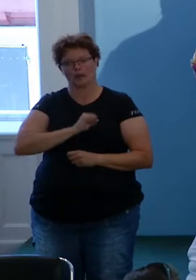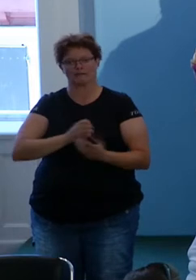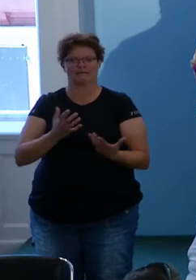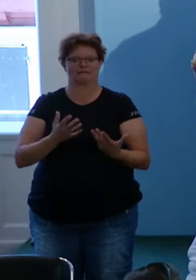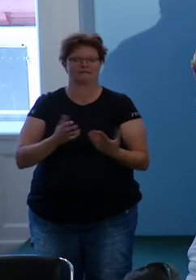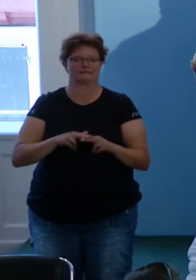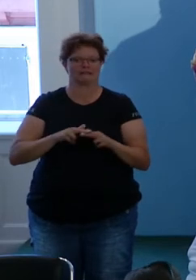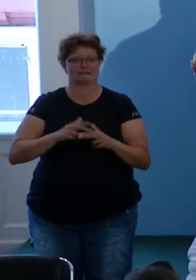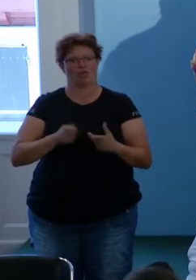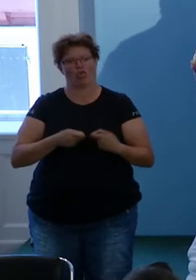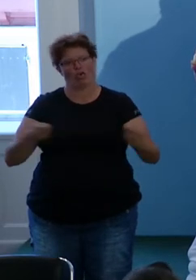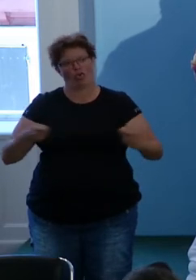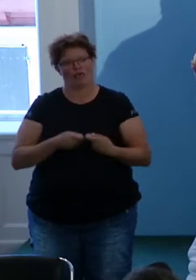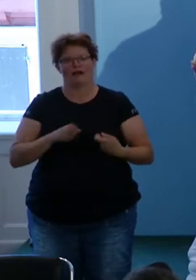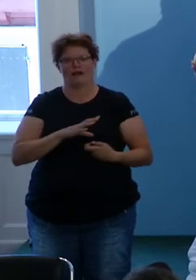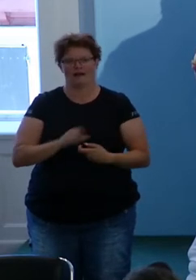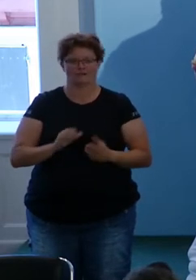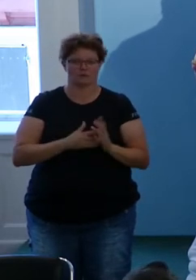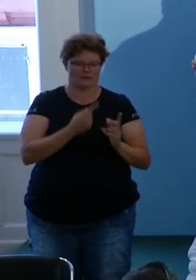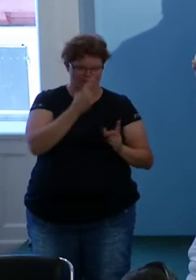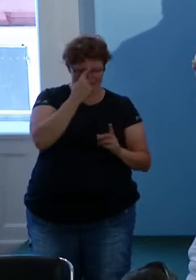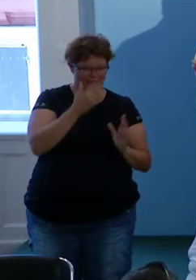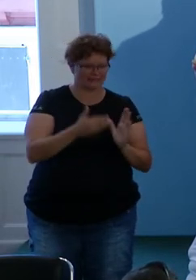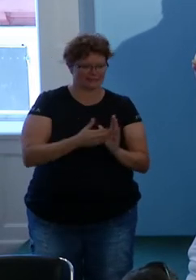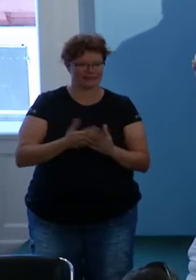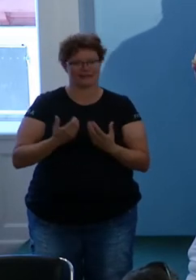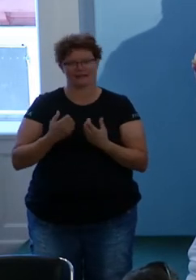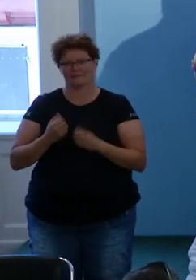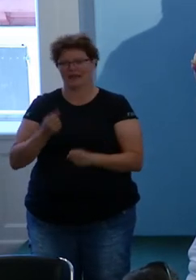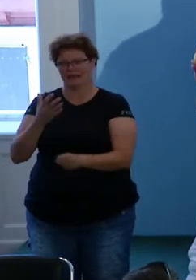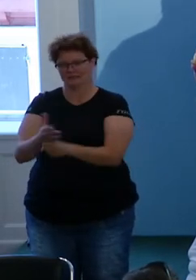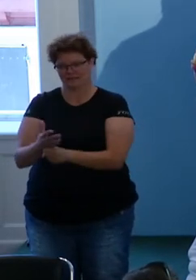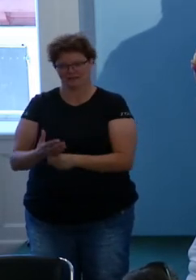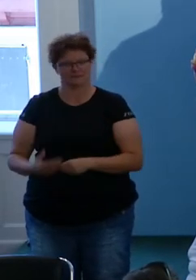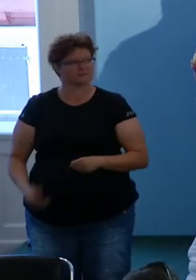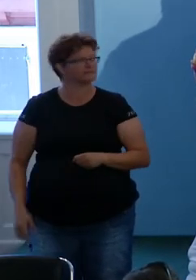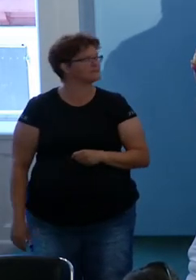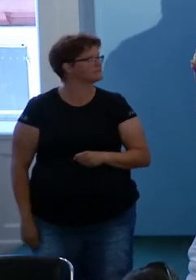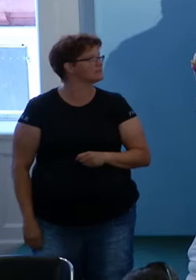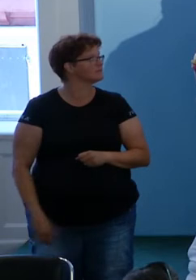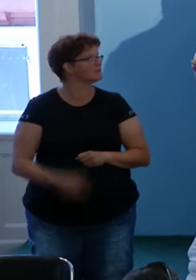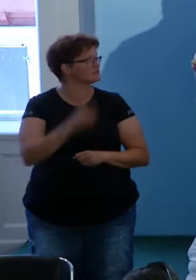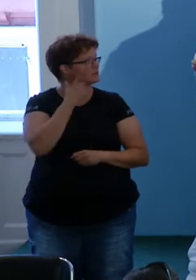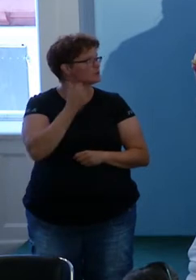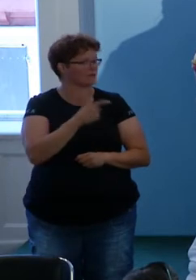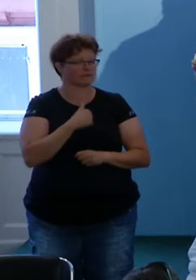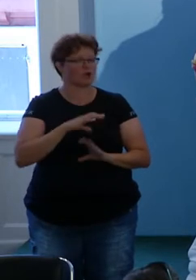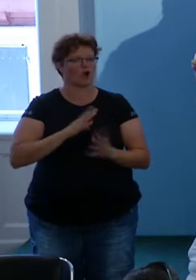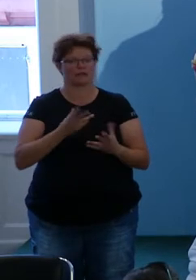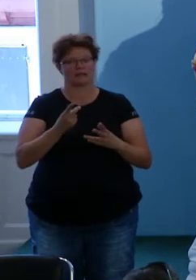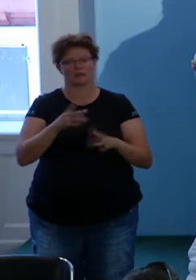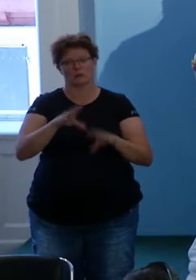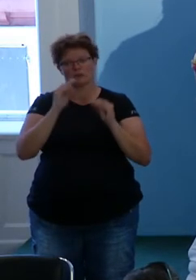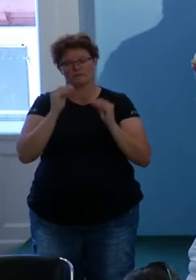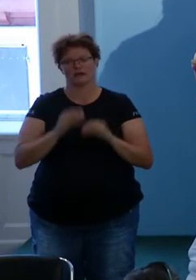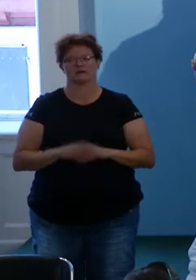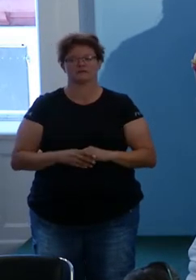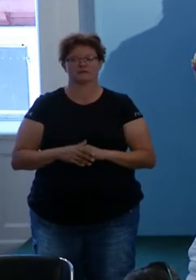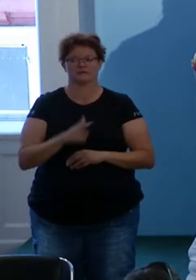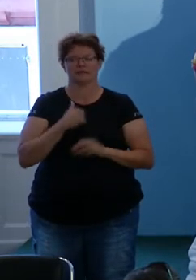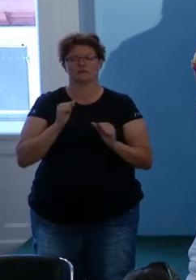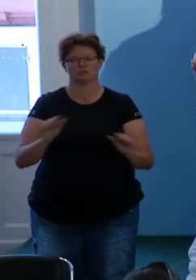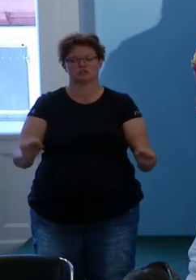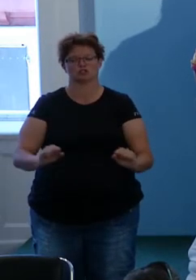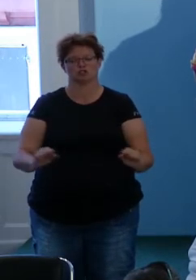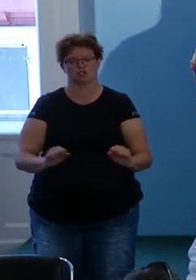tycker allting tar för lång tid från tanke till verkstad. Så att säga. Så att jag tror inte att vi har någon annan uppfattning, utan vi måste naturligtvis snabba